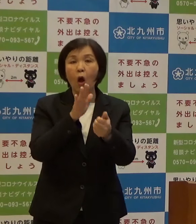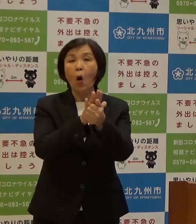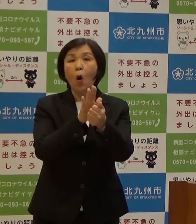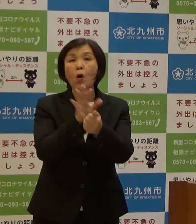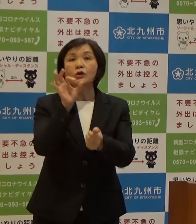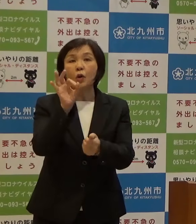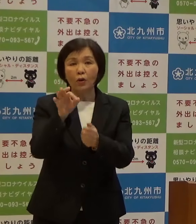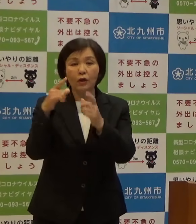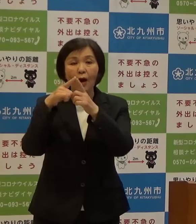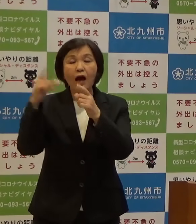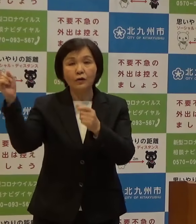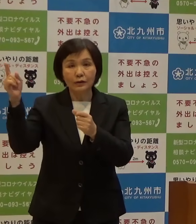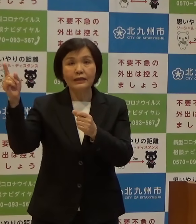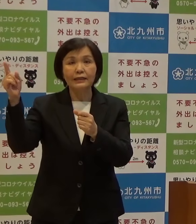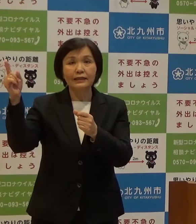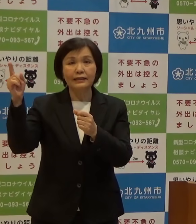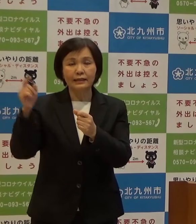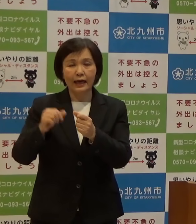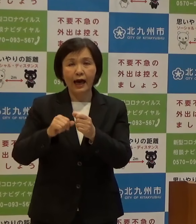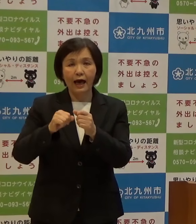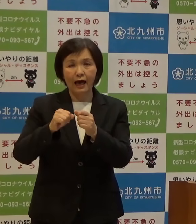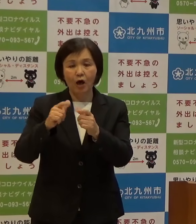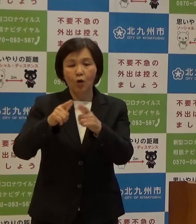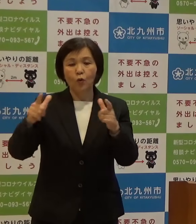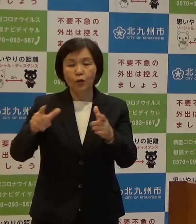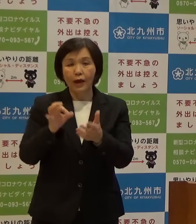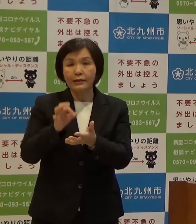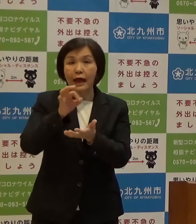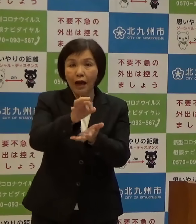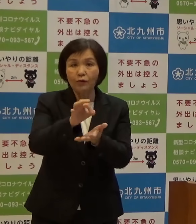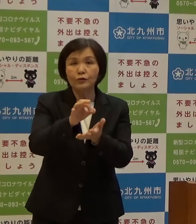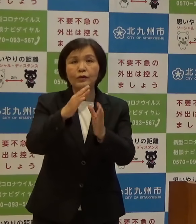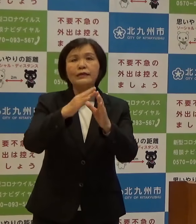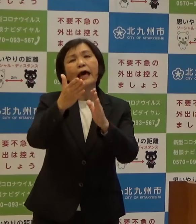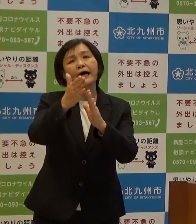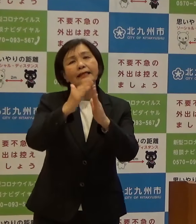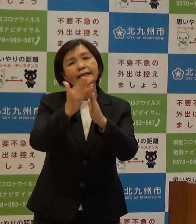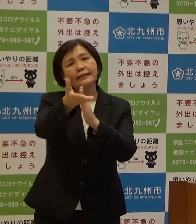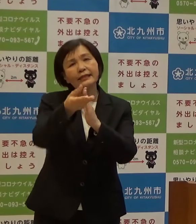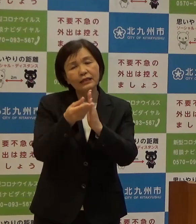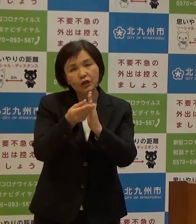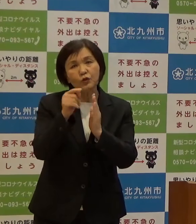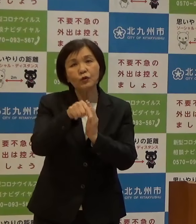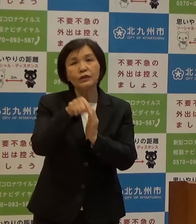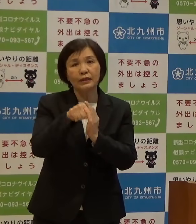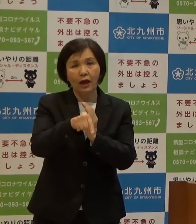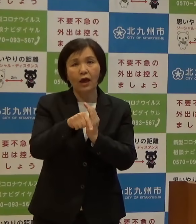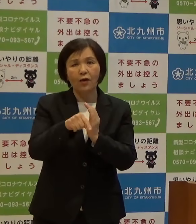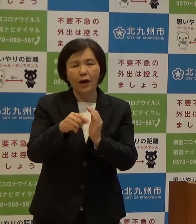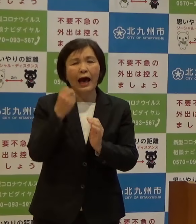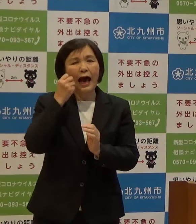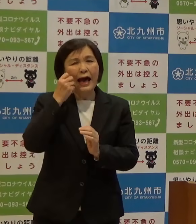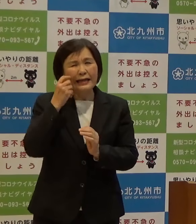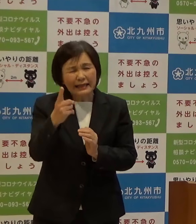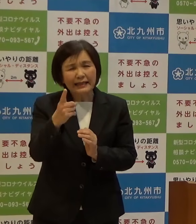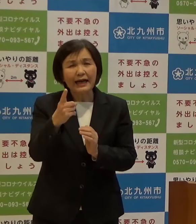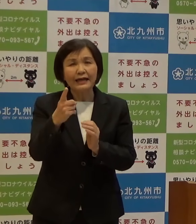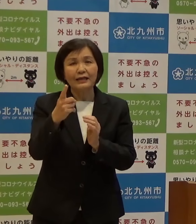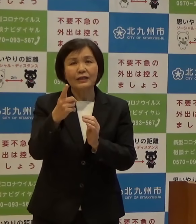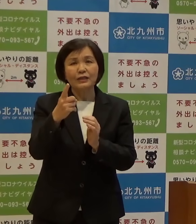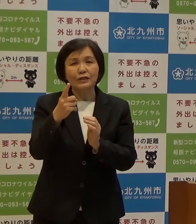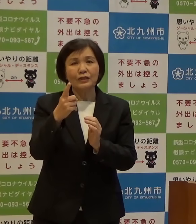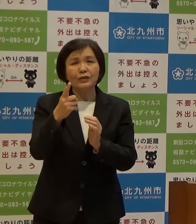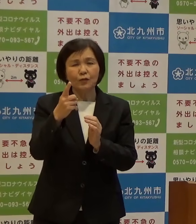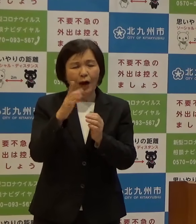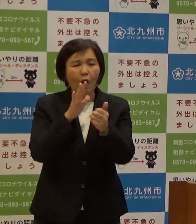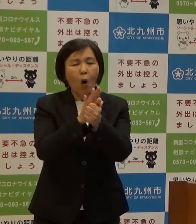が今回踏み切ると拡充するということでありますが、もう一つの家賃について私どもは、1ヶ月はなんとか8割